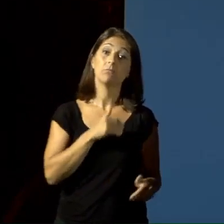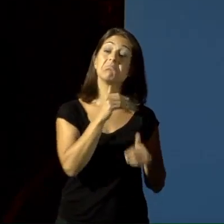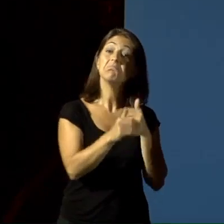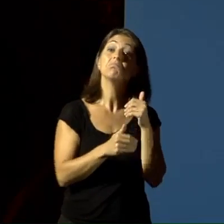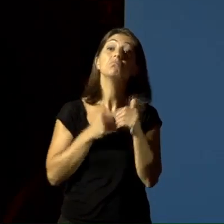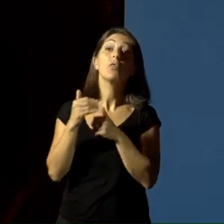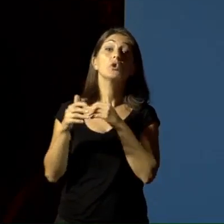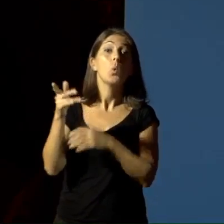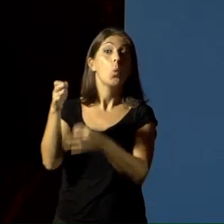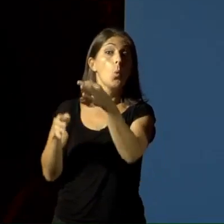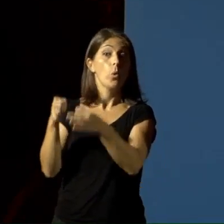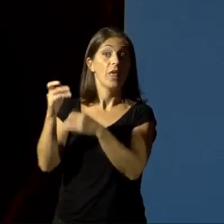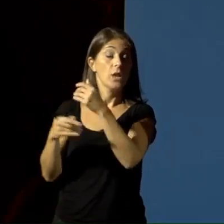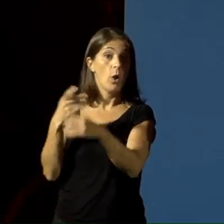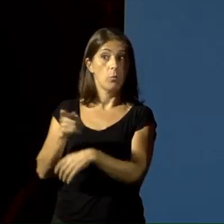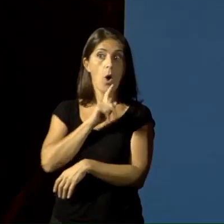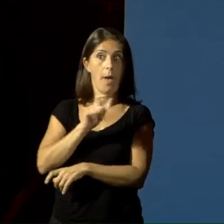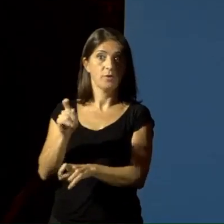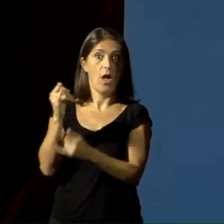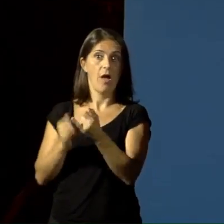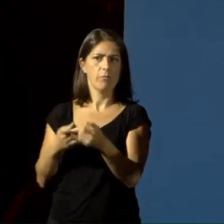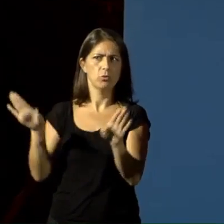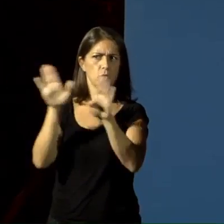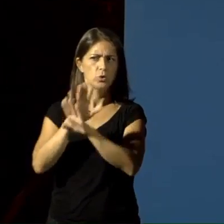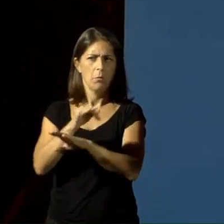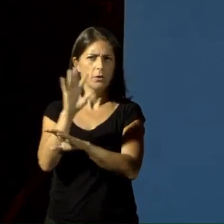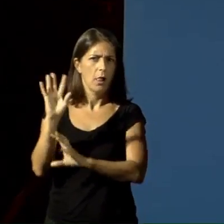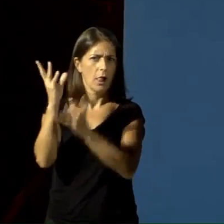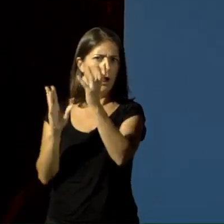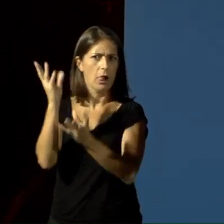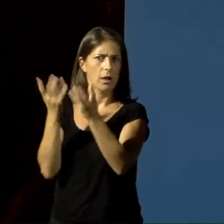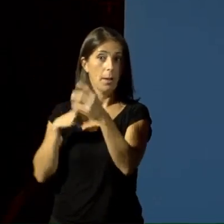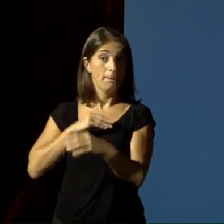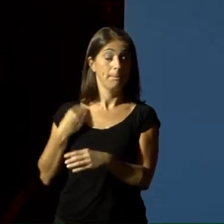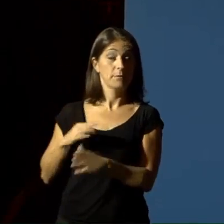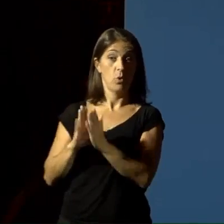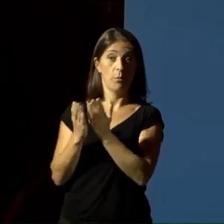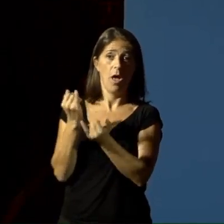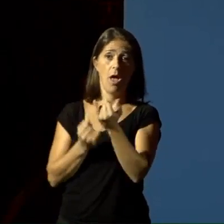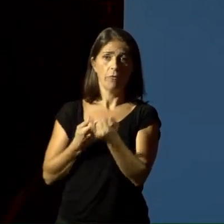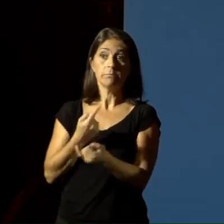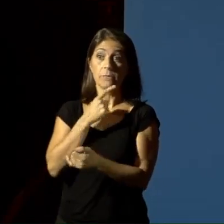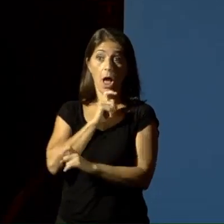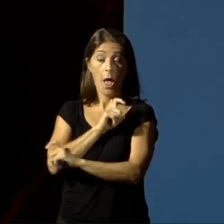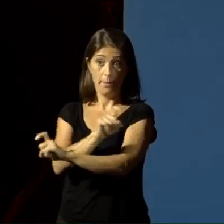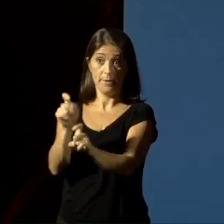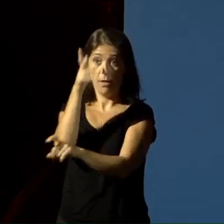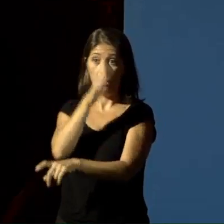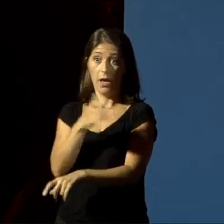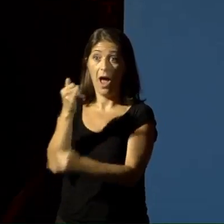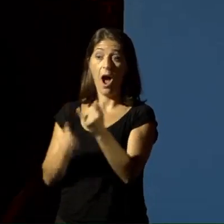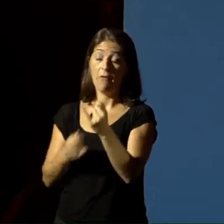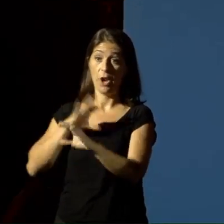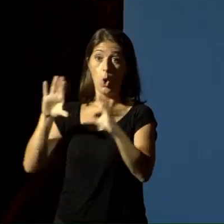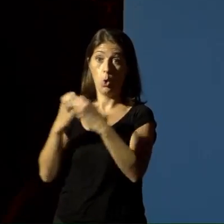judicial é un aviso premonitorio, esa noite e ese lume da esmorga aventizan tamén na imputación como vai acabar